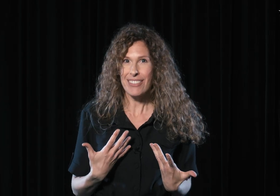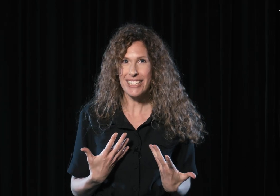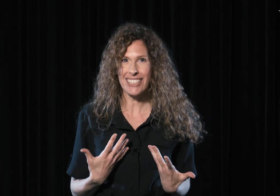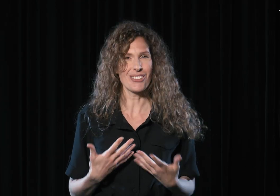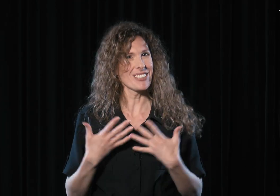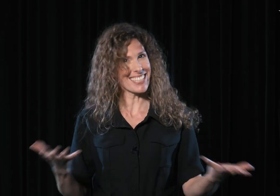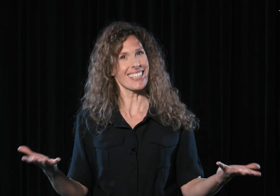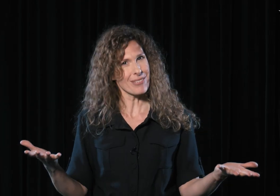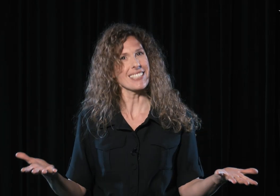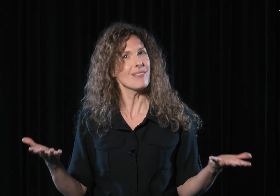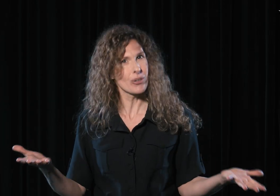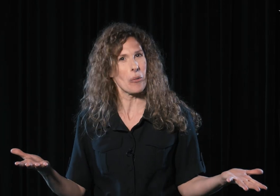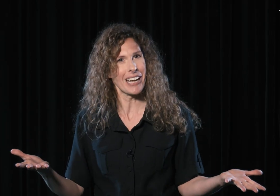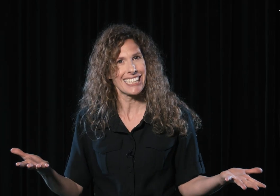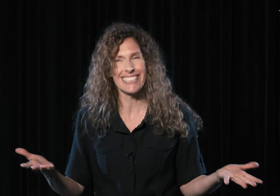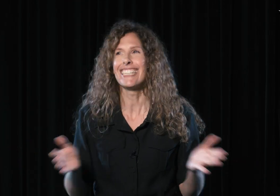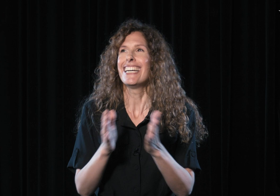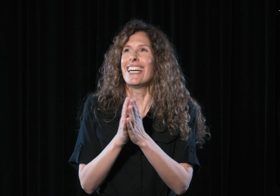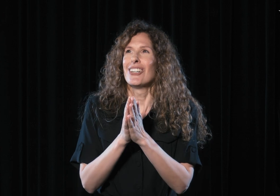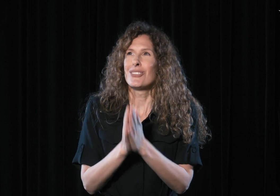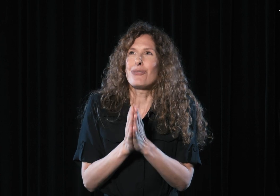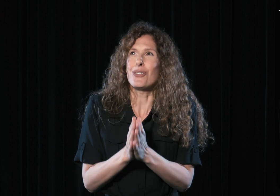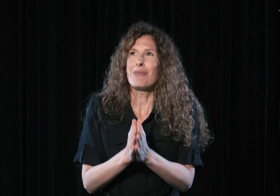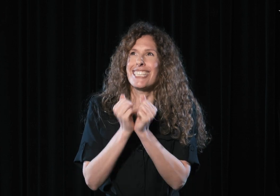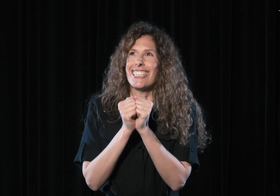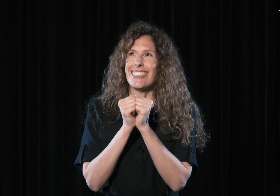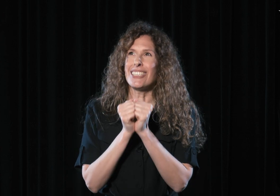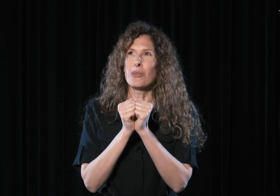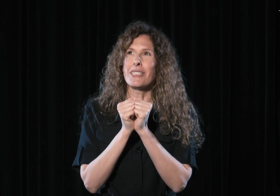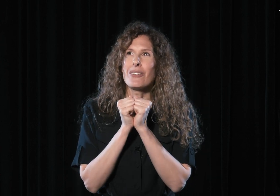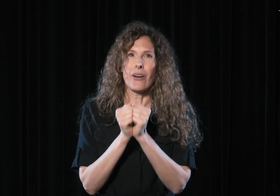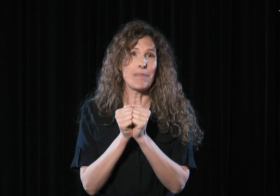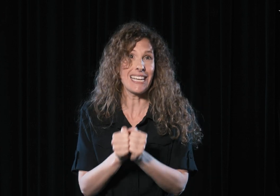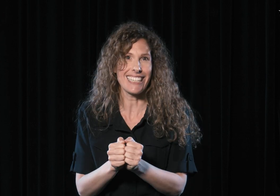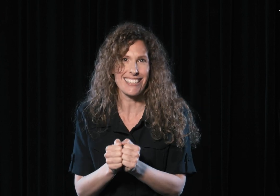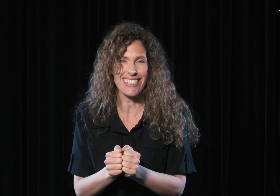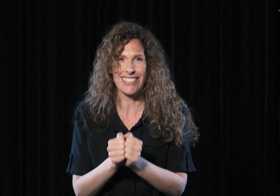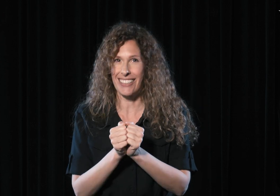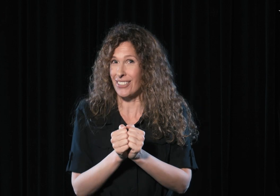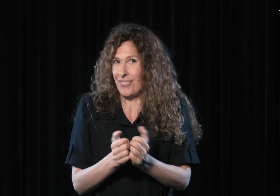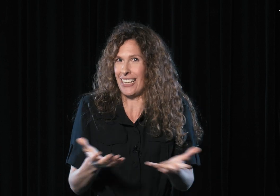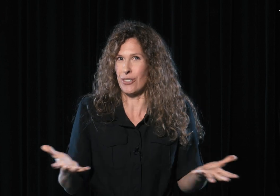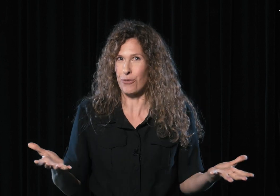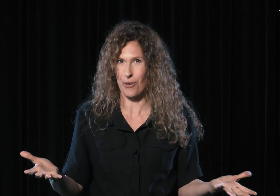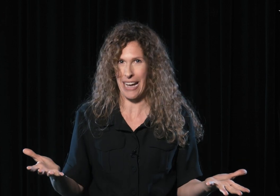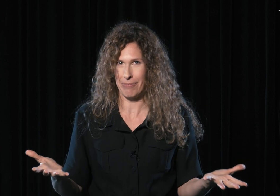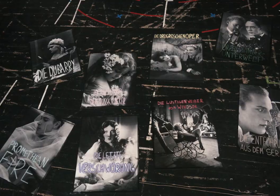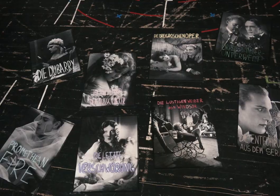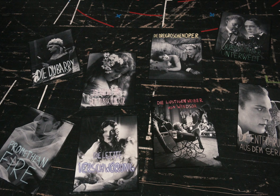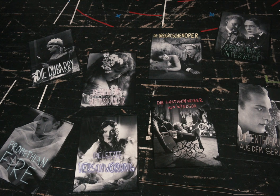in Wien und jetzt darf ich Sie willkommen heißen. Und ich freue mich, dass ich über die neuen Pläne erzählen kann, was wir alles so vorhaben im ersten